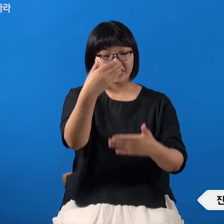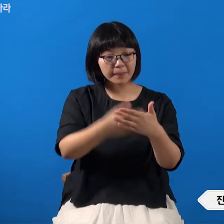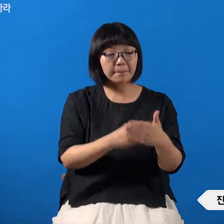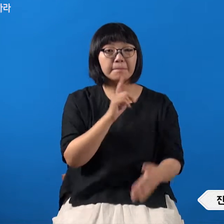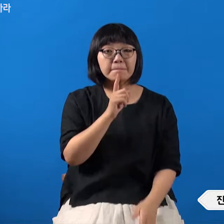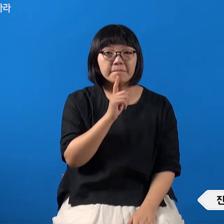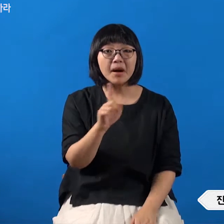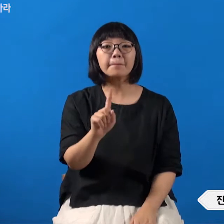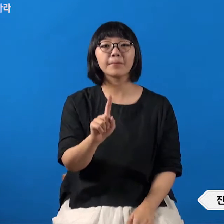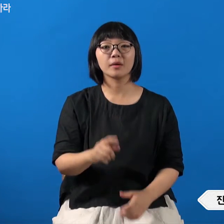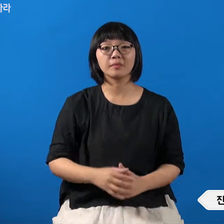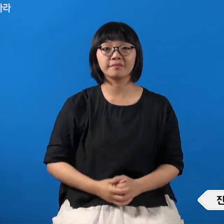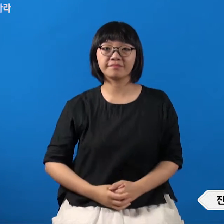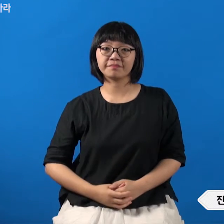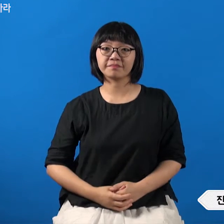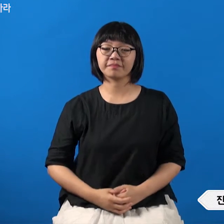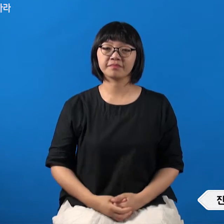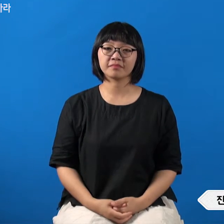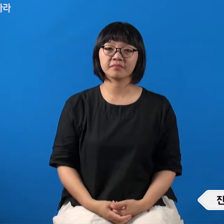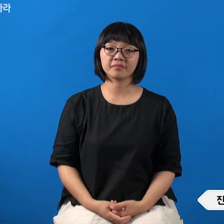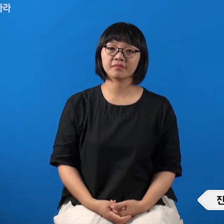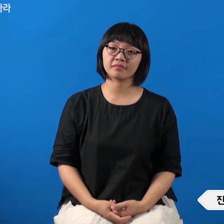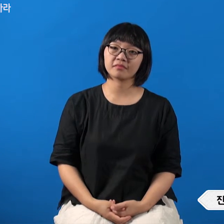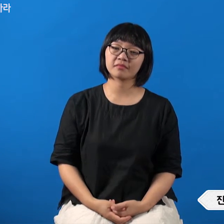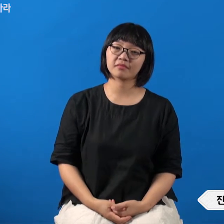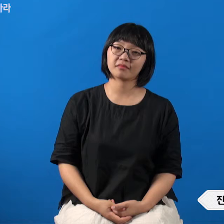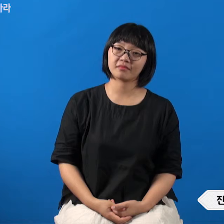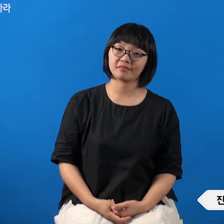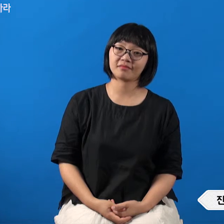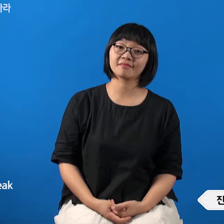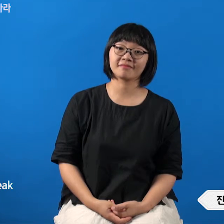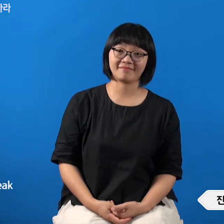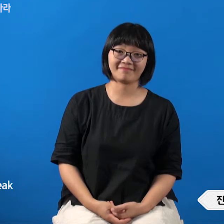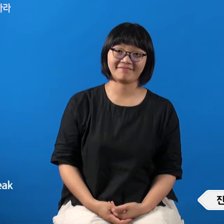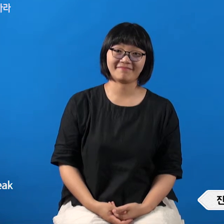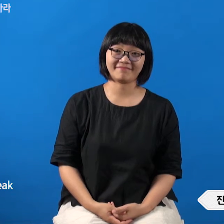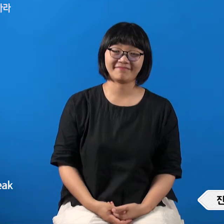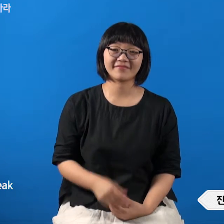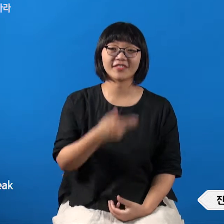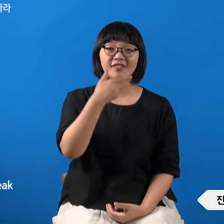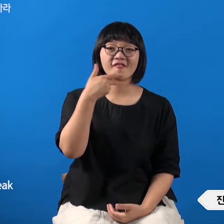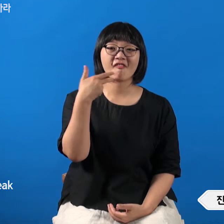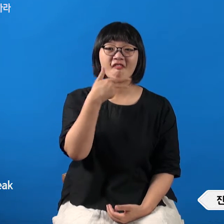my heart be broken with the things that break the heart of God.